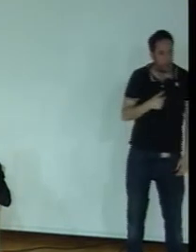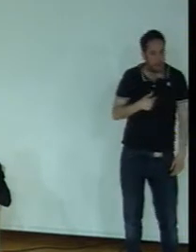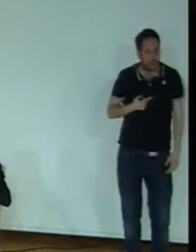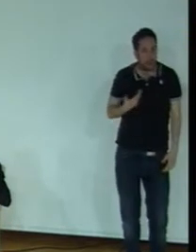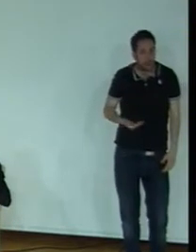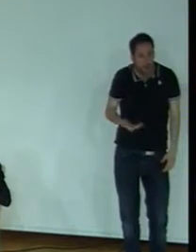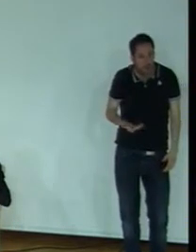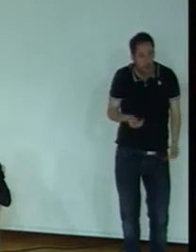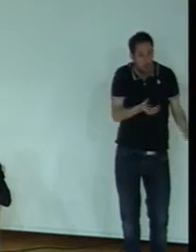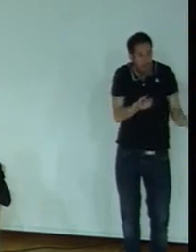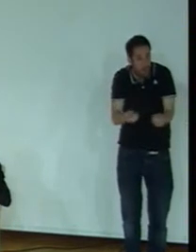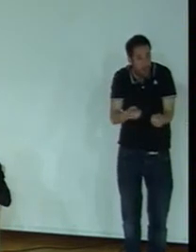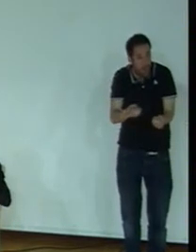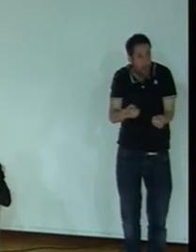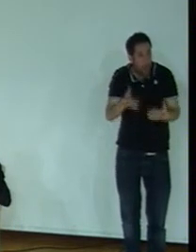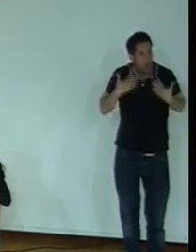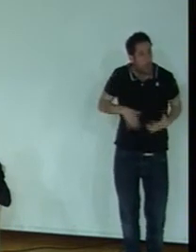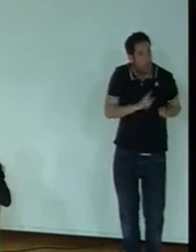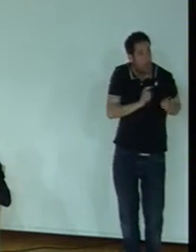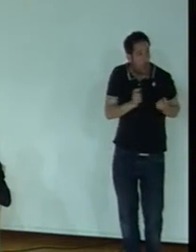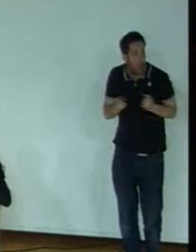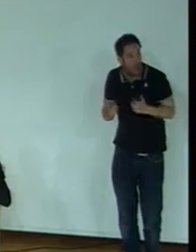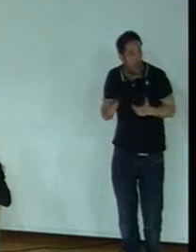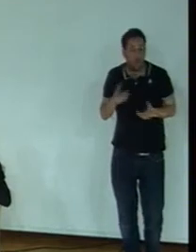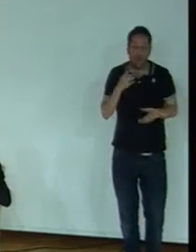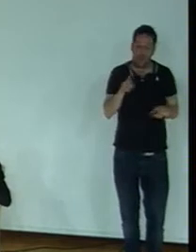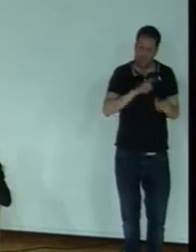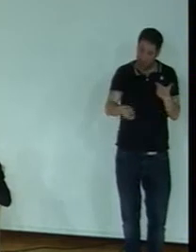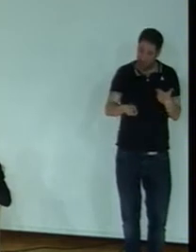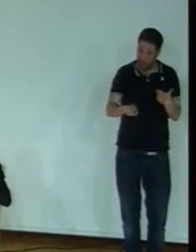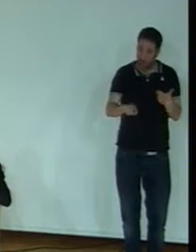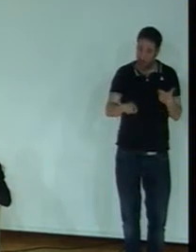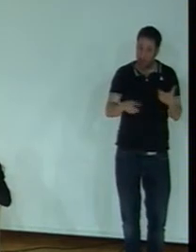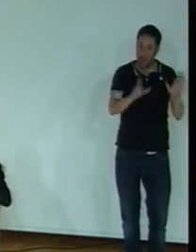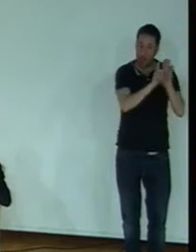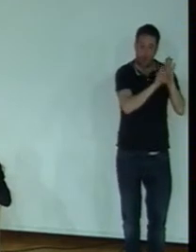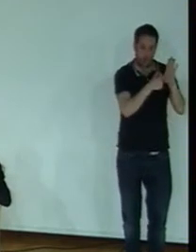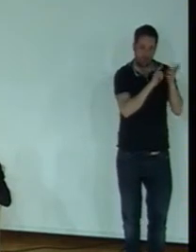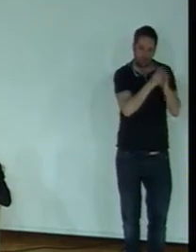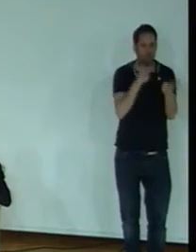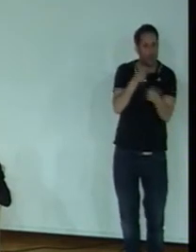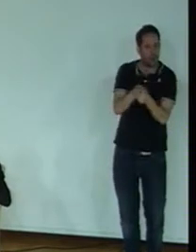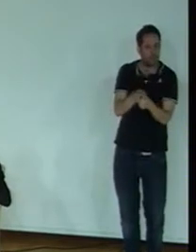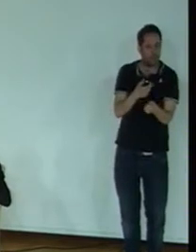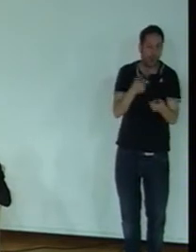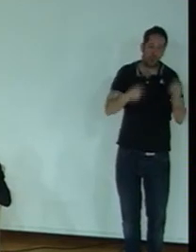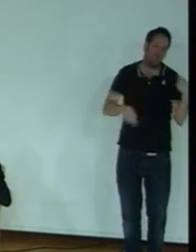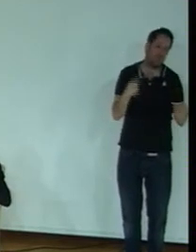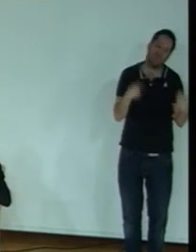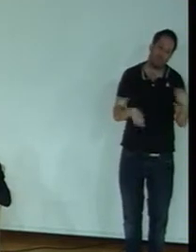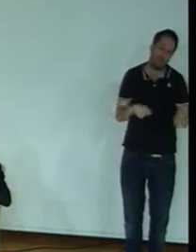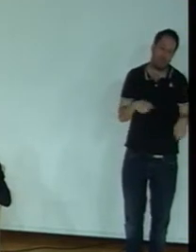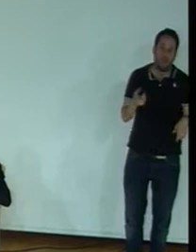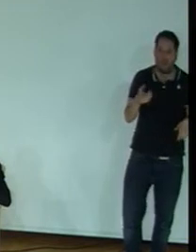ça déclenche comme changement de comportement, et de l'adaptabilité, de l'adaptation de la loi, qui est souvent beaucoup plus souple qu'on ne le